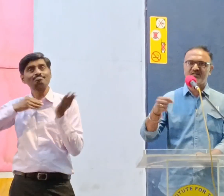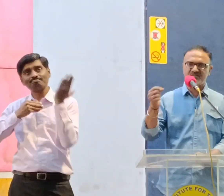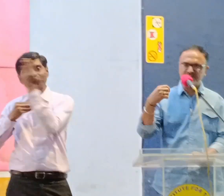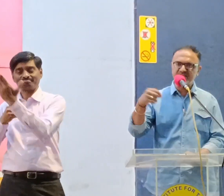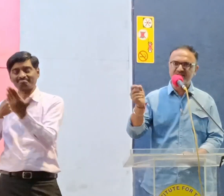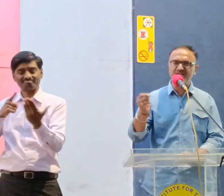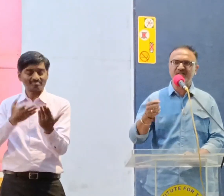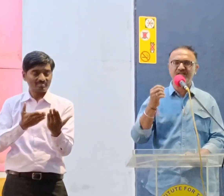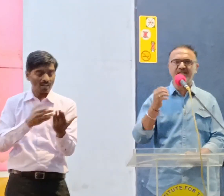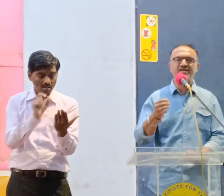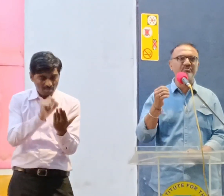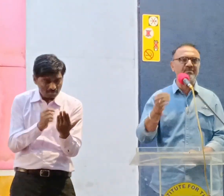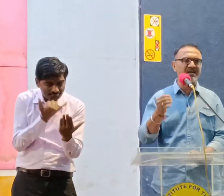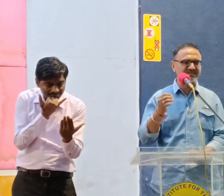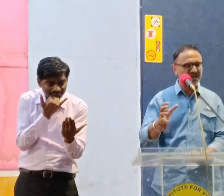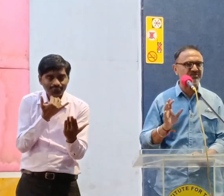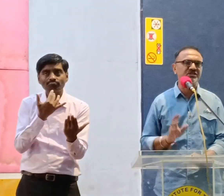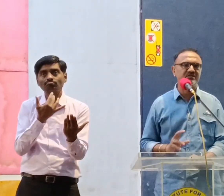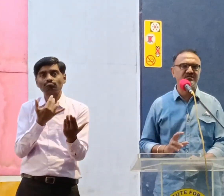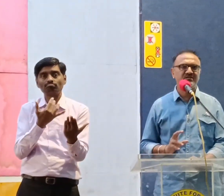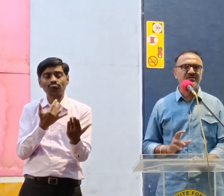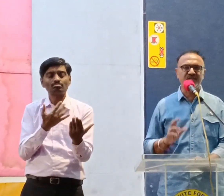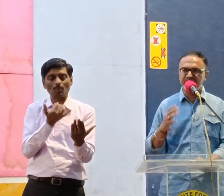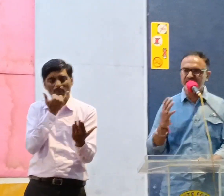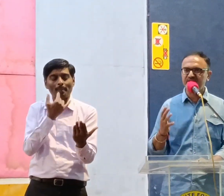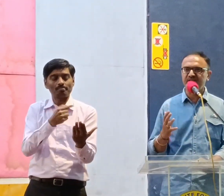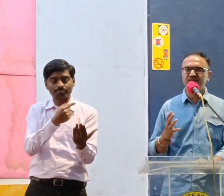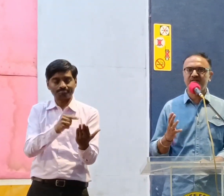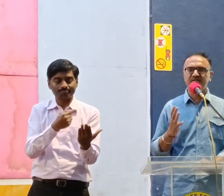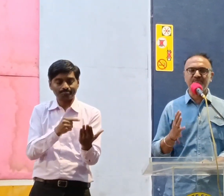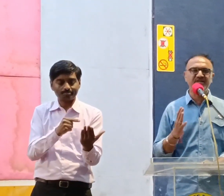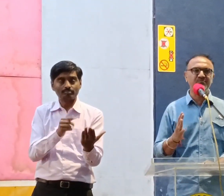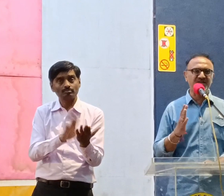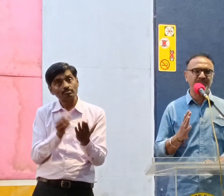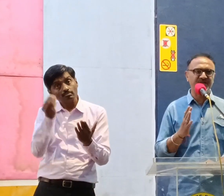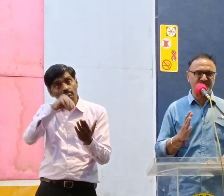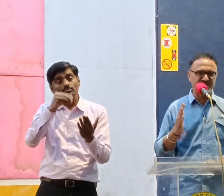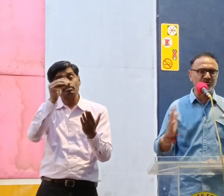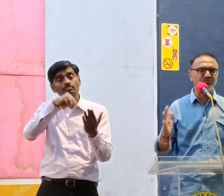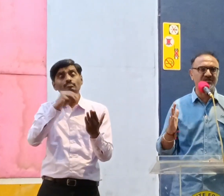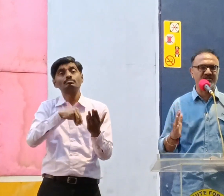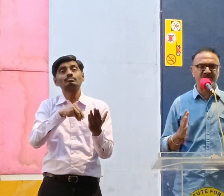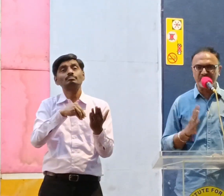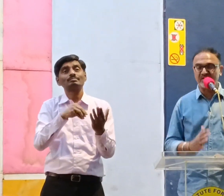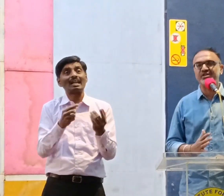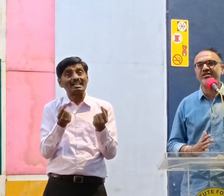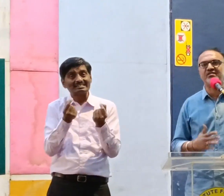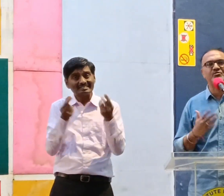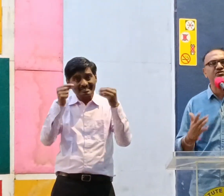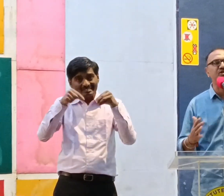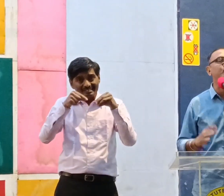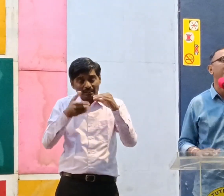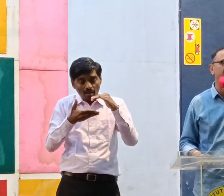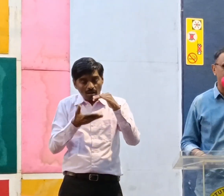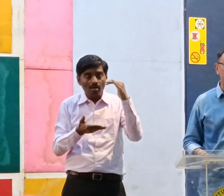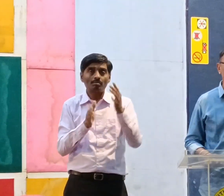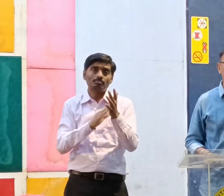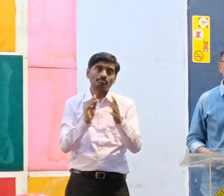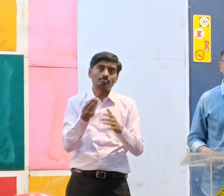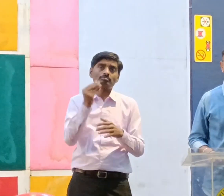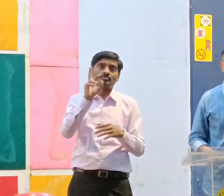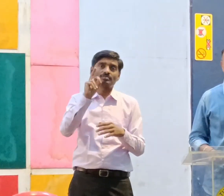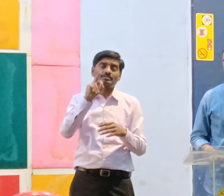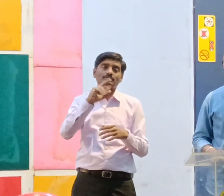એ ટીક કરીને એને 1-2 માર્ક્સ આપશે, અને એ રીતે ધીમે ધીમે ધીમે ધીમે સરોવર જે નબળા વિદ્યાર્થીઓ છે એનું ભરાઈ